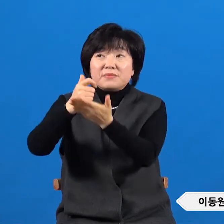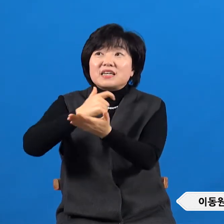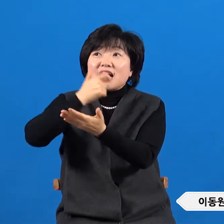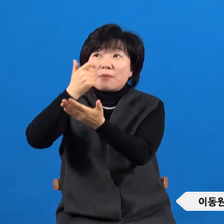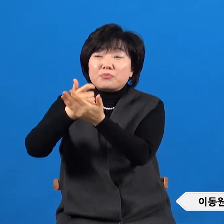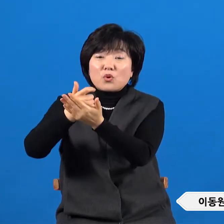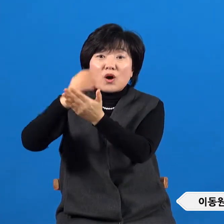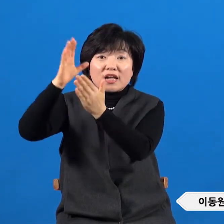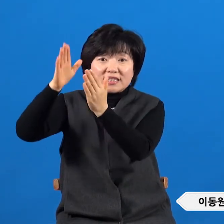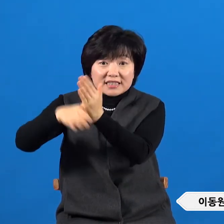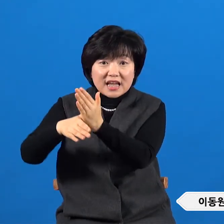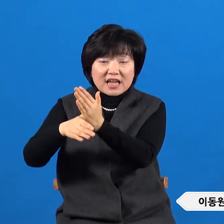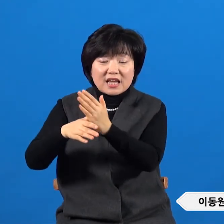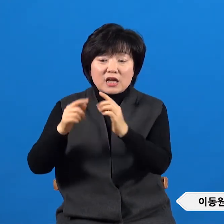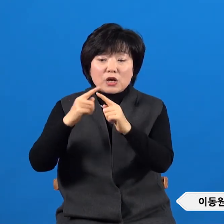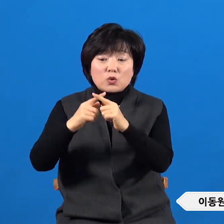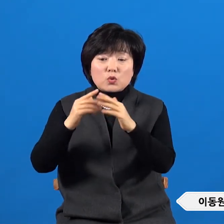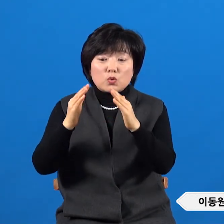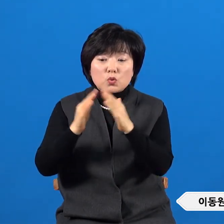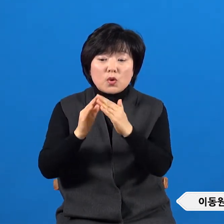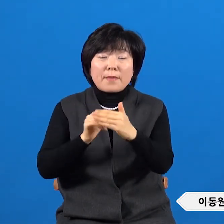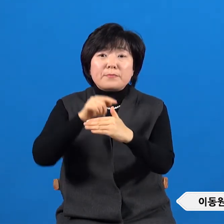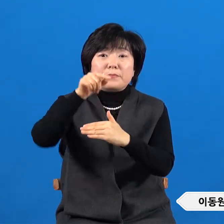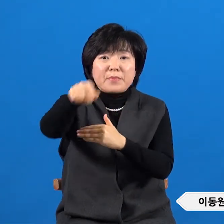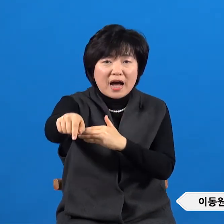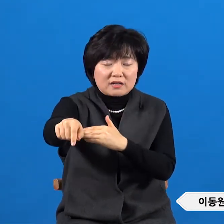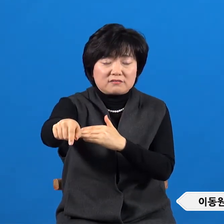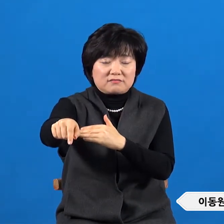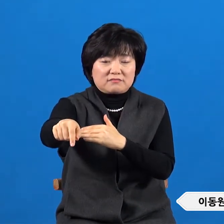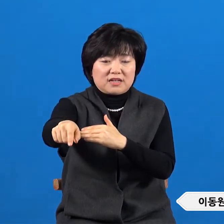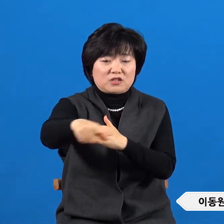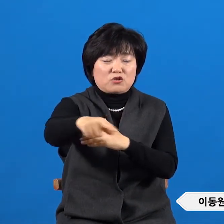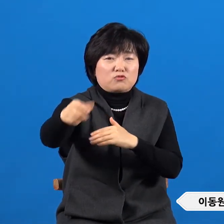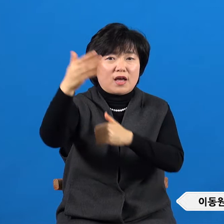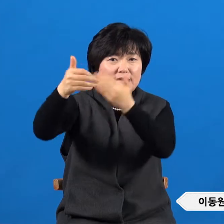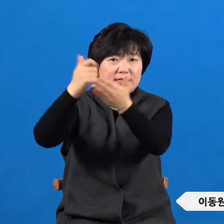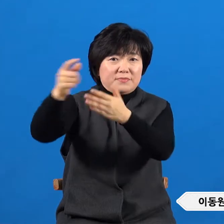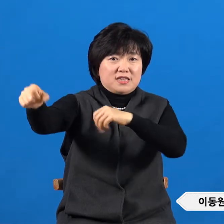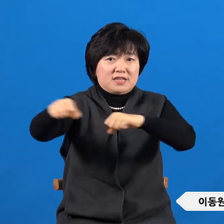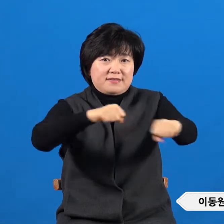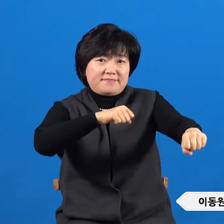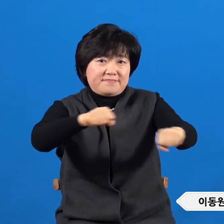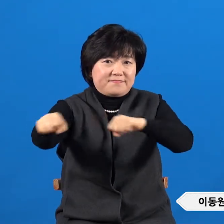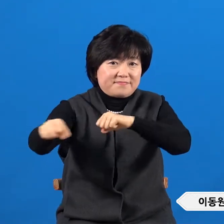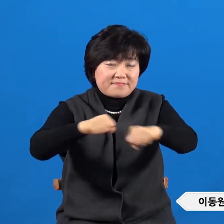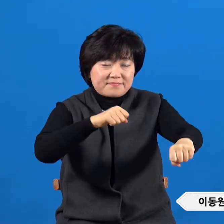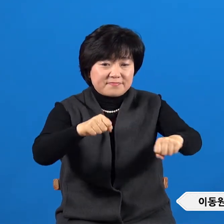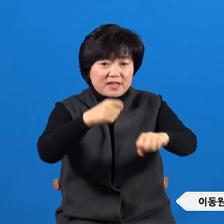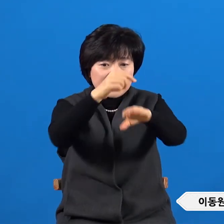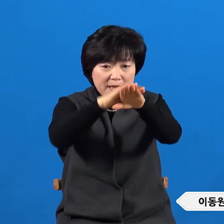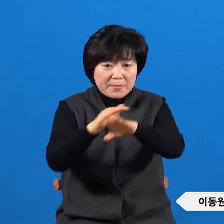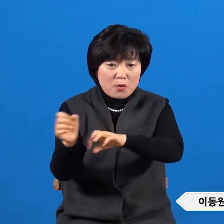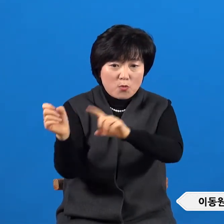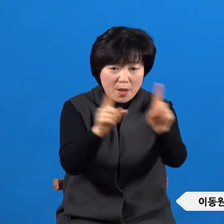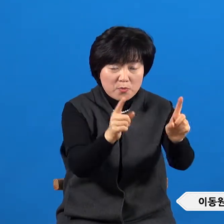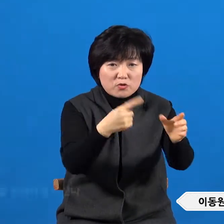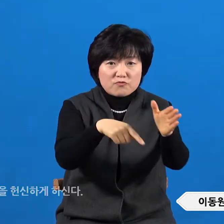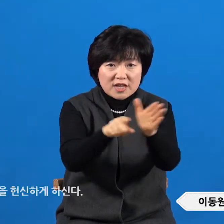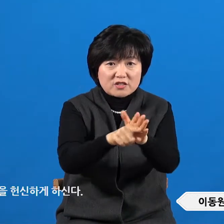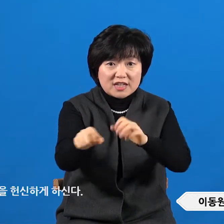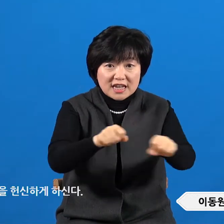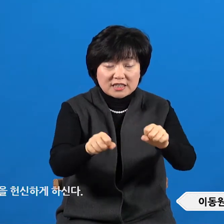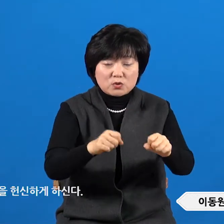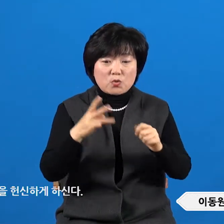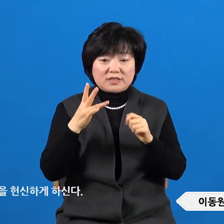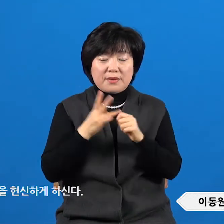감동할 때 그는 교회 밖 세상 한복판 속에서도 일하시고 무엇보다 그는 예배 회복을 위해서 일하시고 세